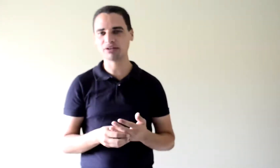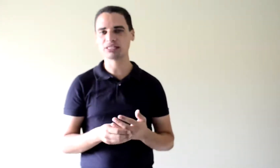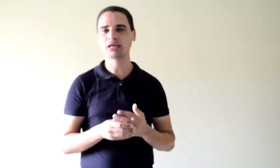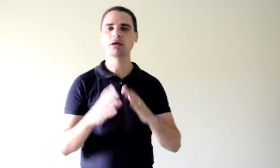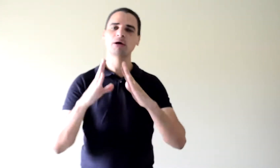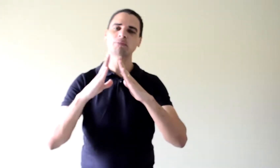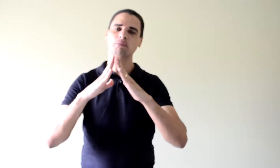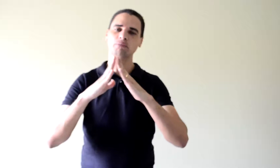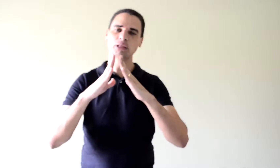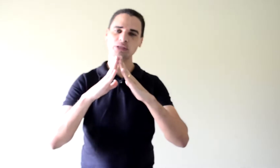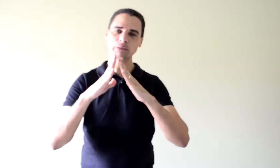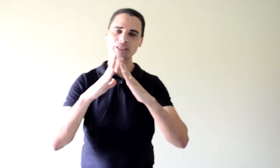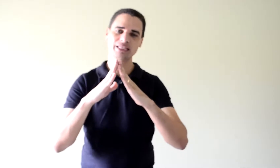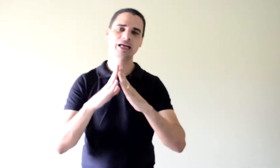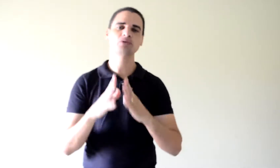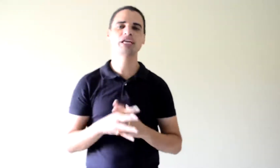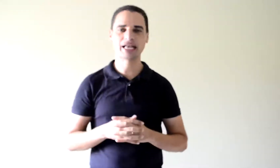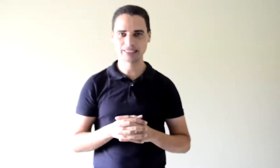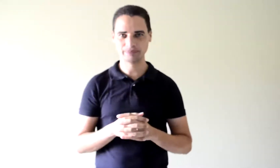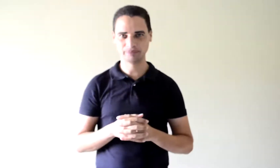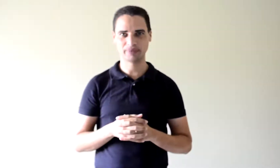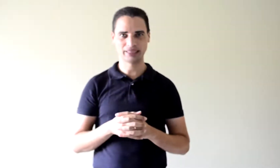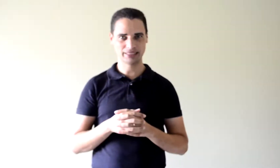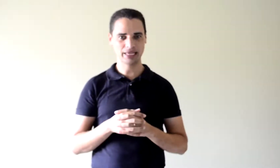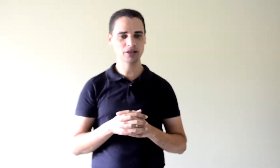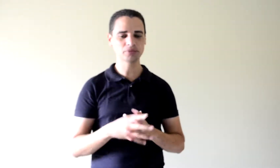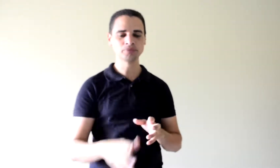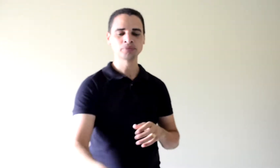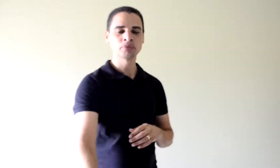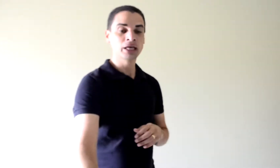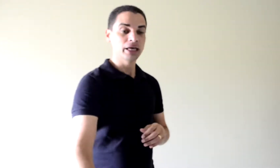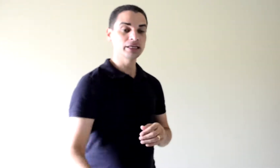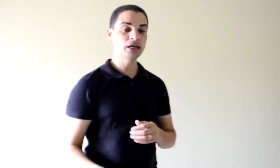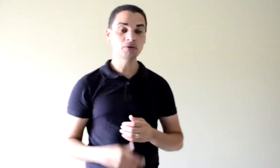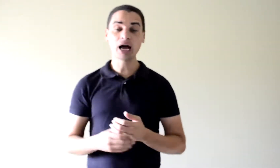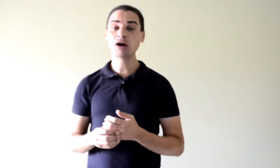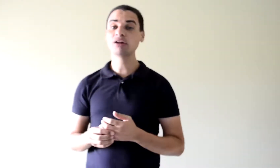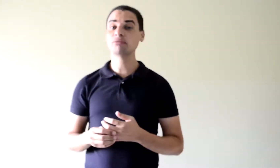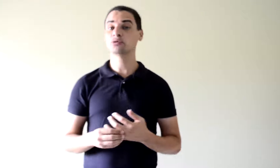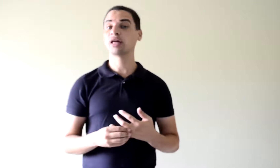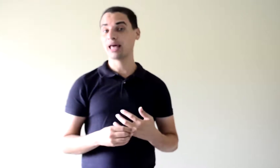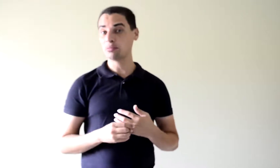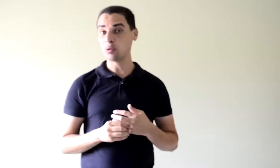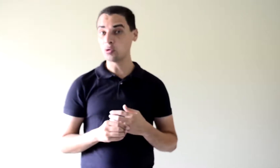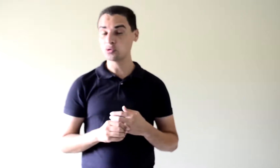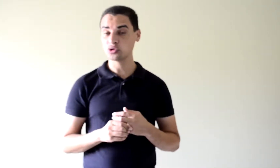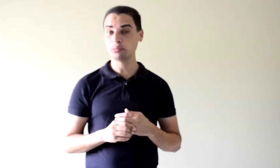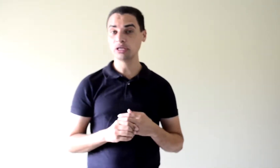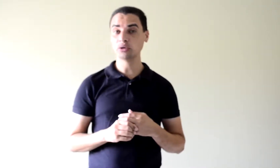né, pelo simples sinal de casa, tá certo? Então, agora vamos falar um pouco sobre o